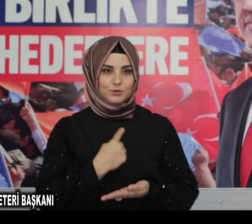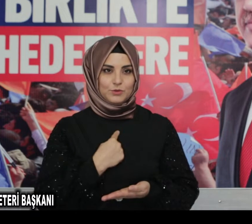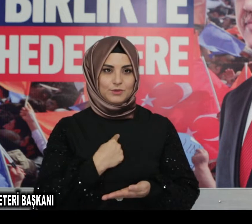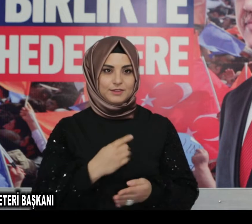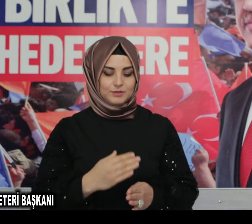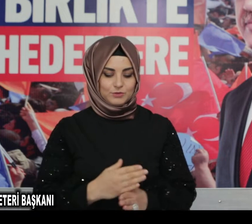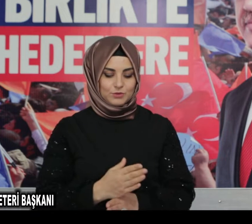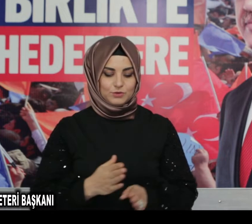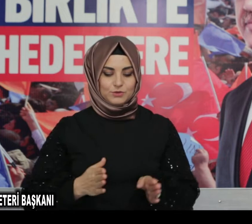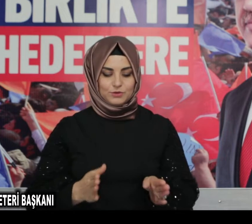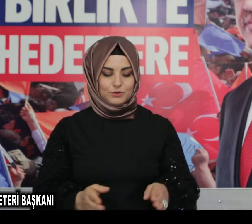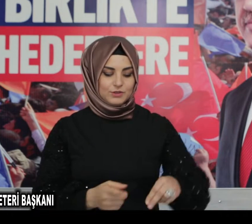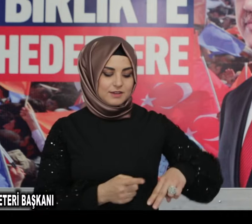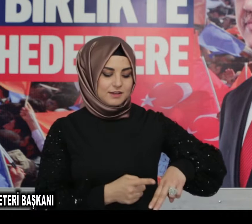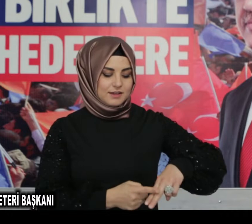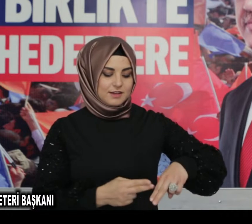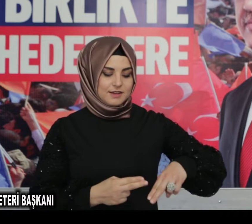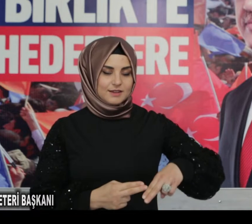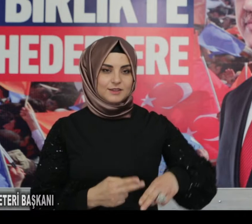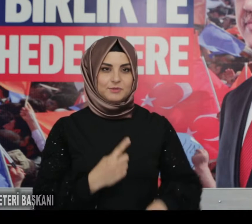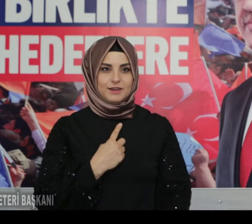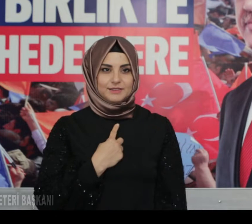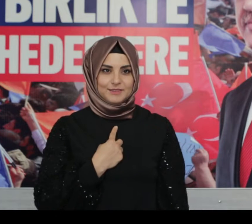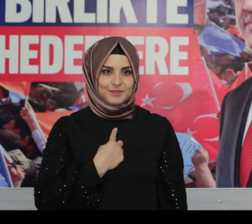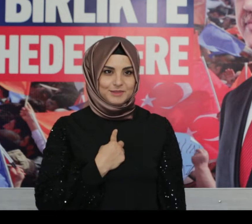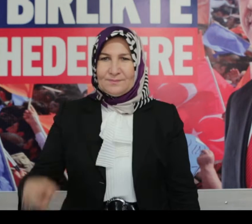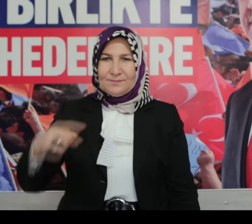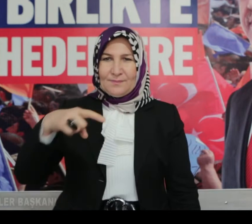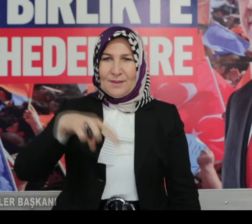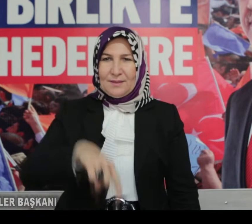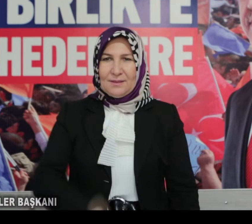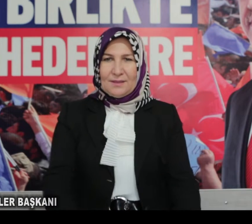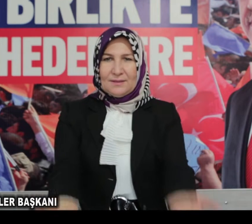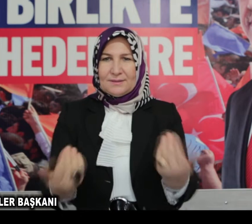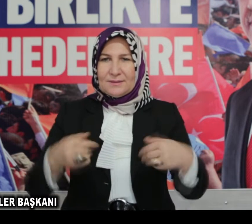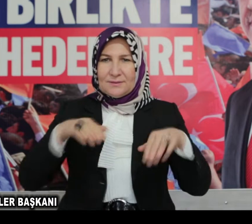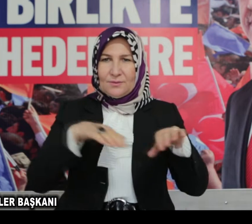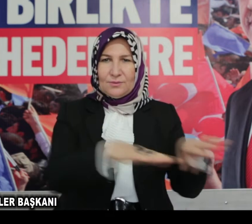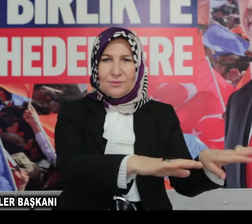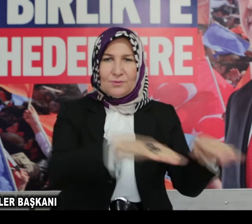doğru yolu, AK Parti benim. Hele gelsin oluk oluk